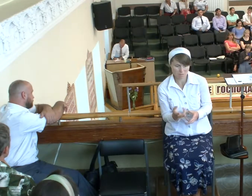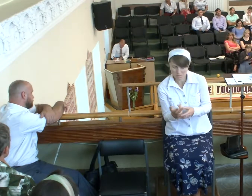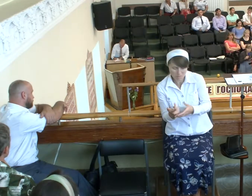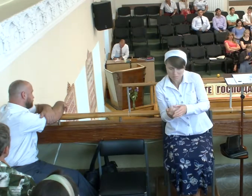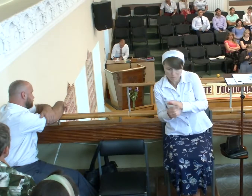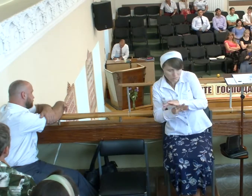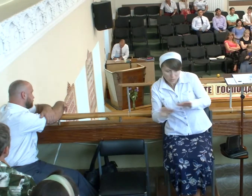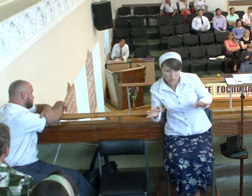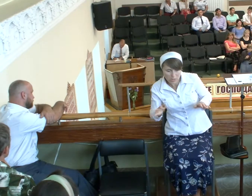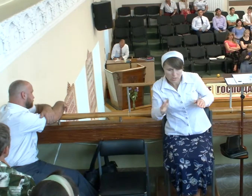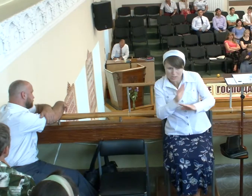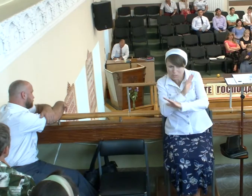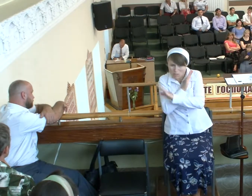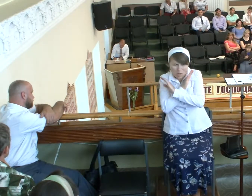счесть. Смерть на земле для плоти